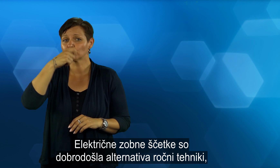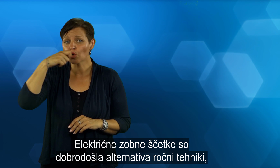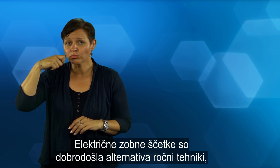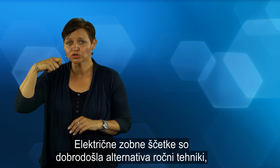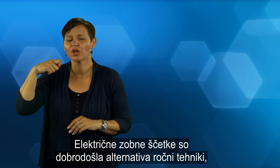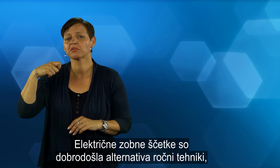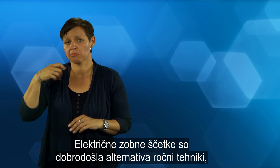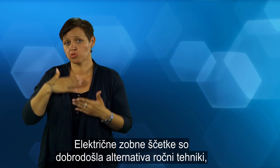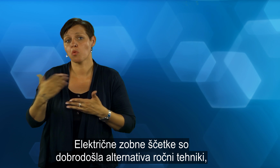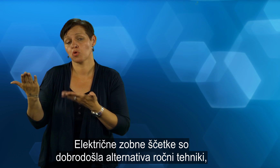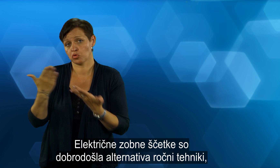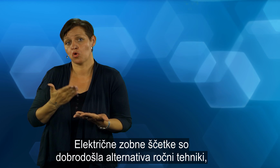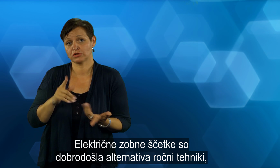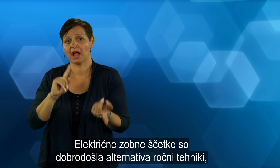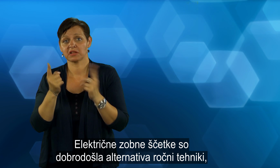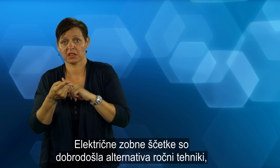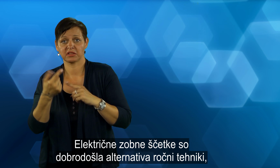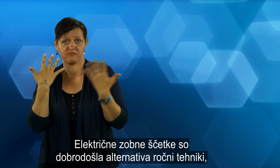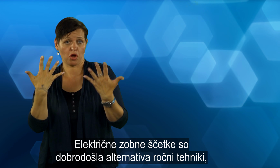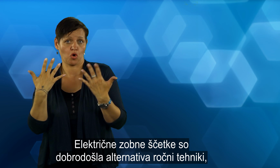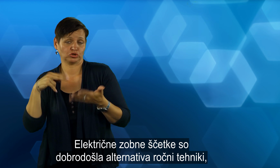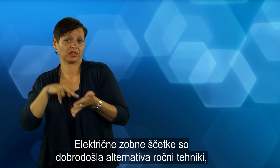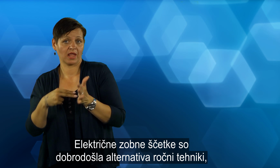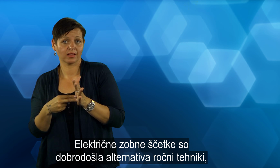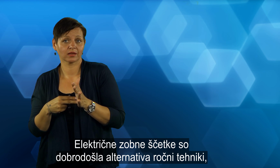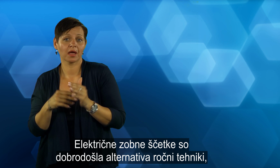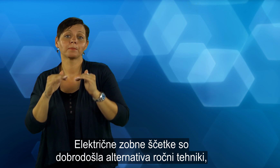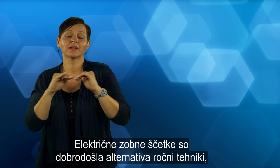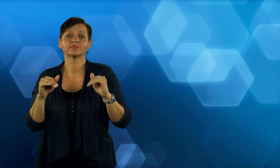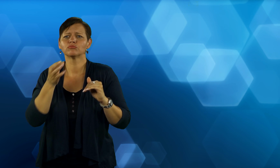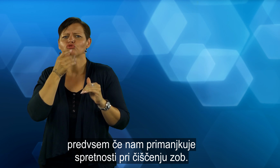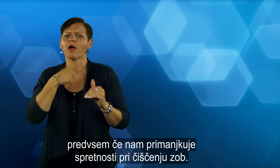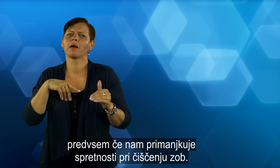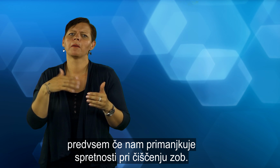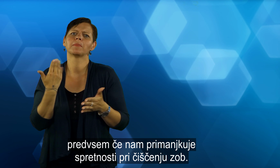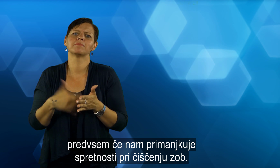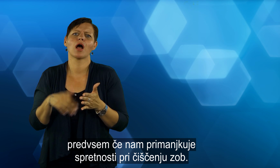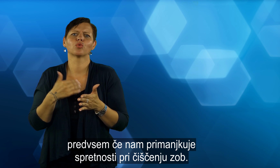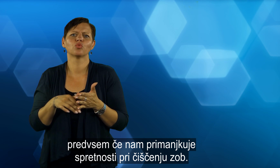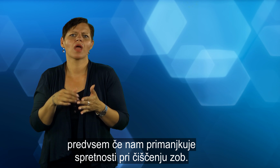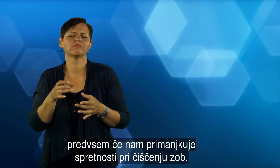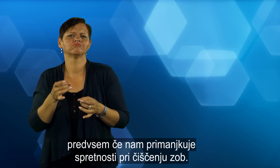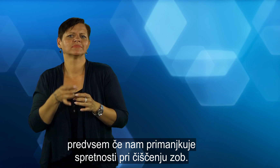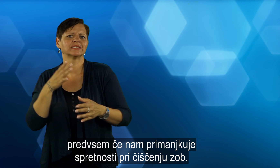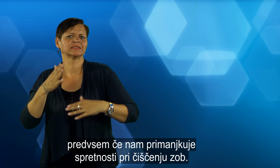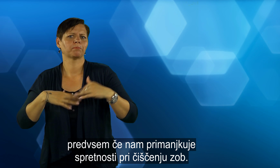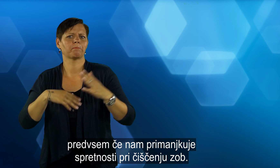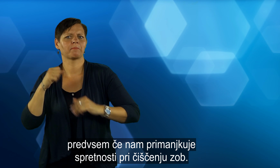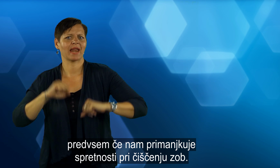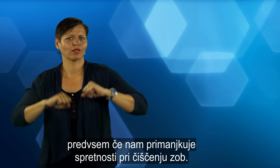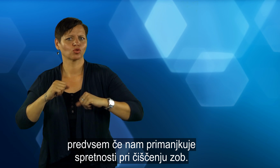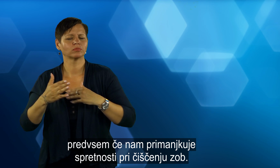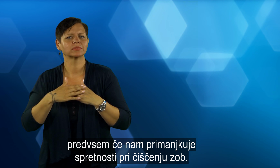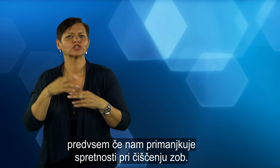Električne zobne ščetke so dobrodošla alternativa ročni tehniki, predvsem če nam primanjkuje spretnosti pri čiščenju